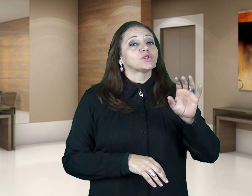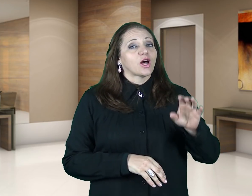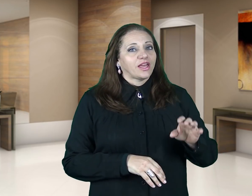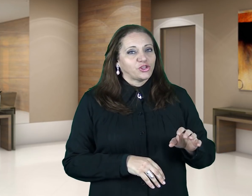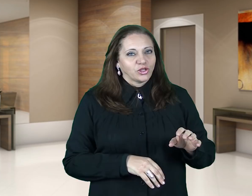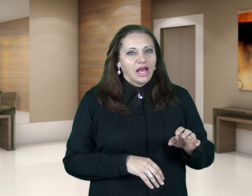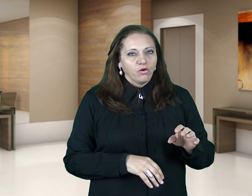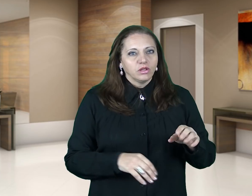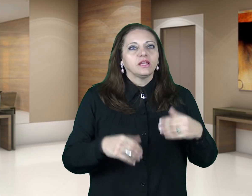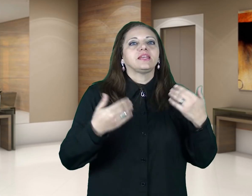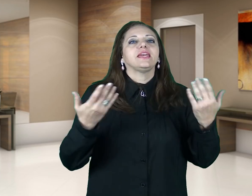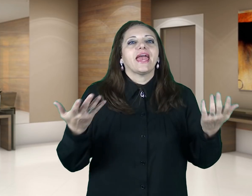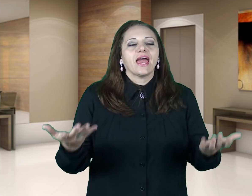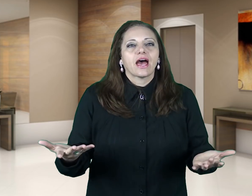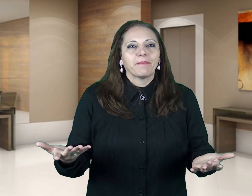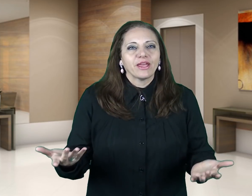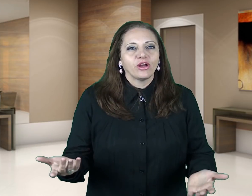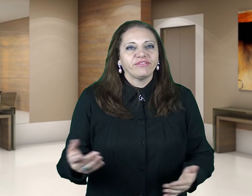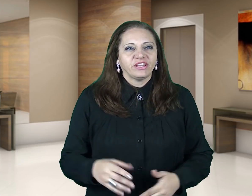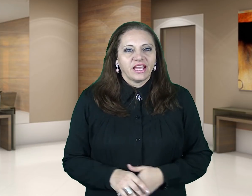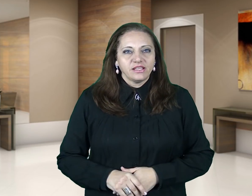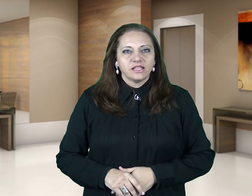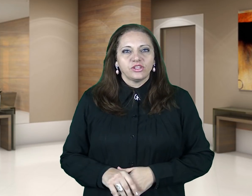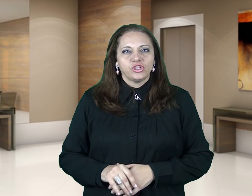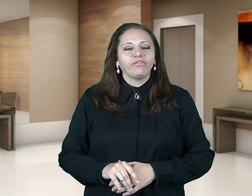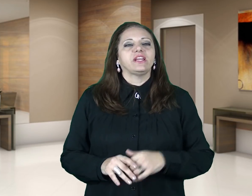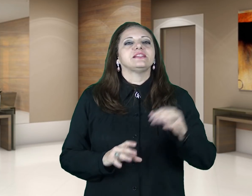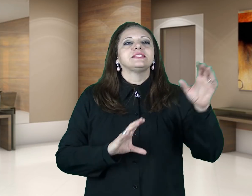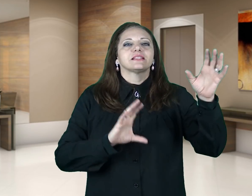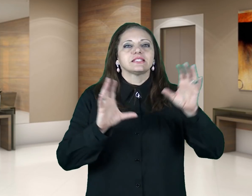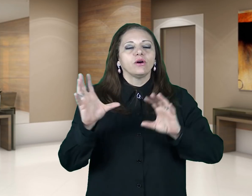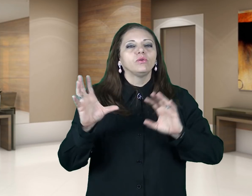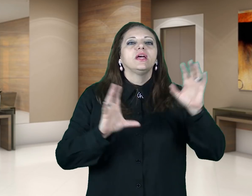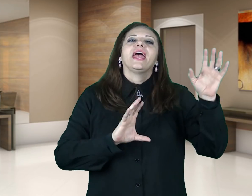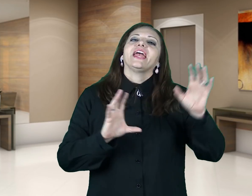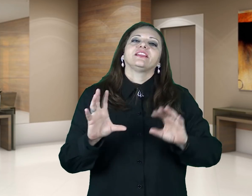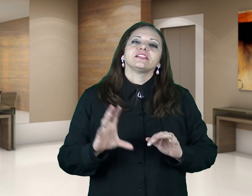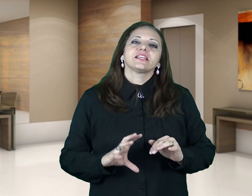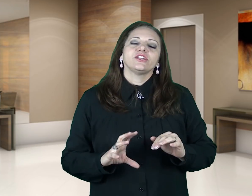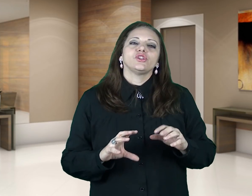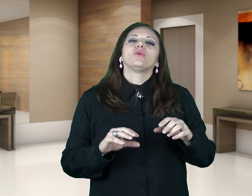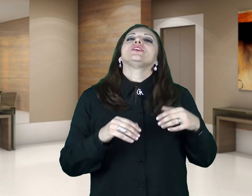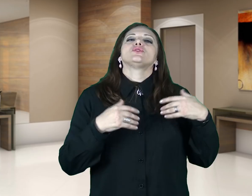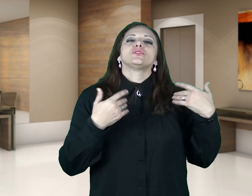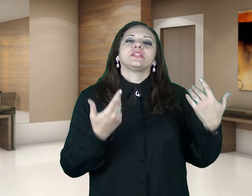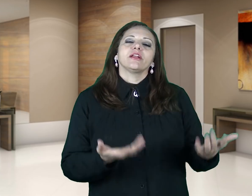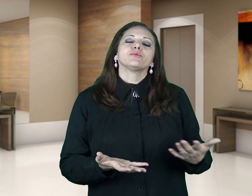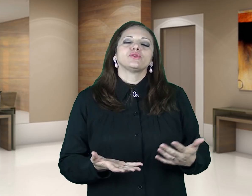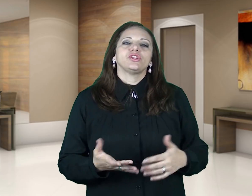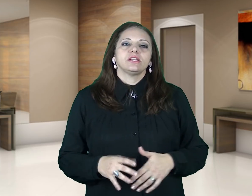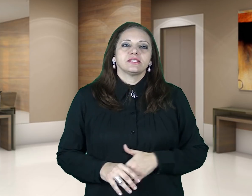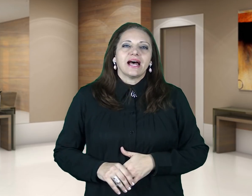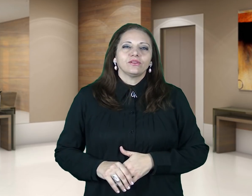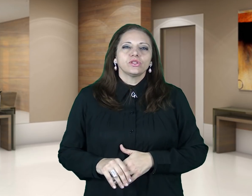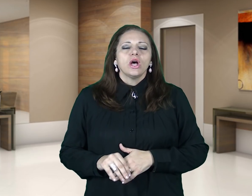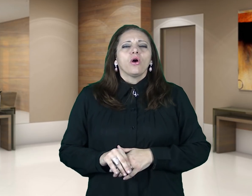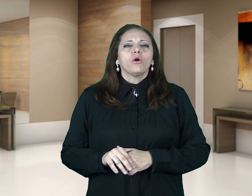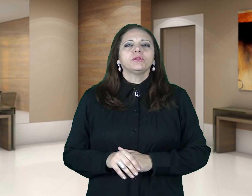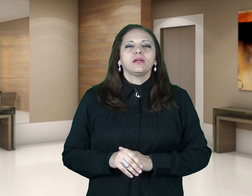não só regional, que é a maior evidência de diferenciação entre as regiões dos termos utilizados,